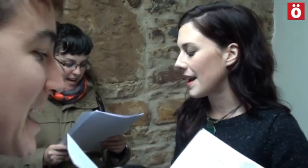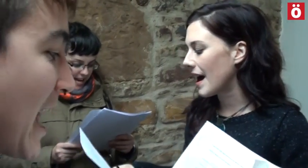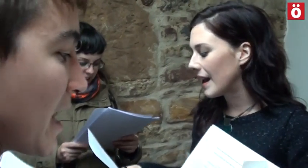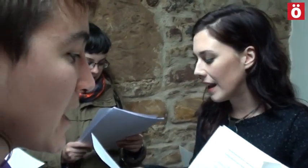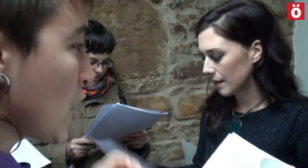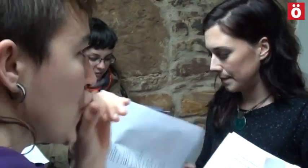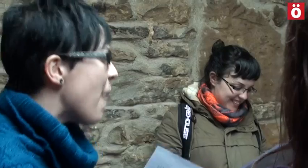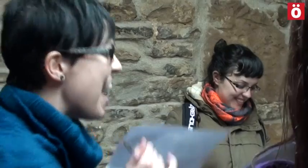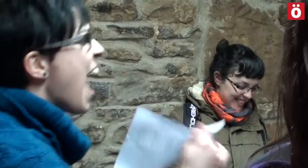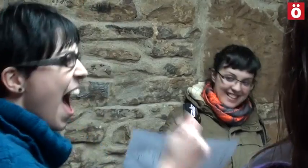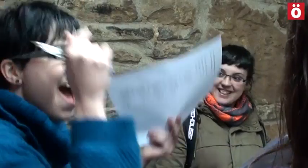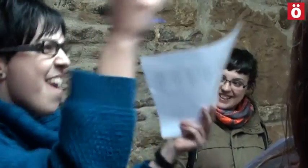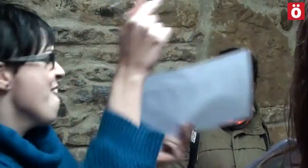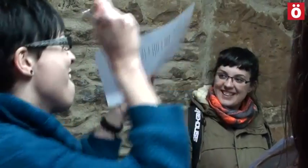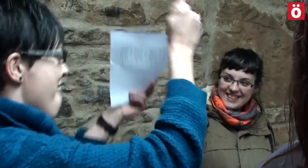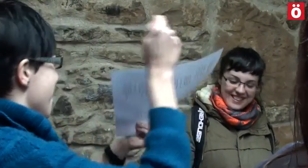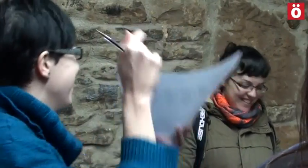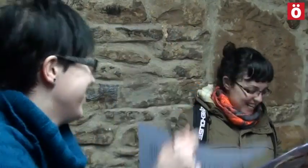Derezoa da